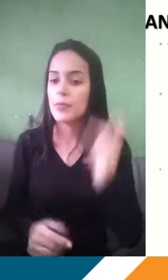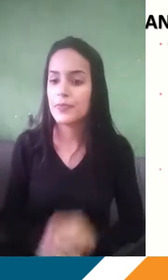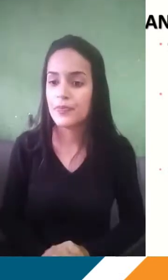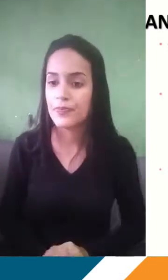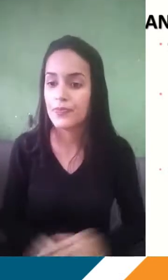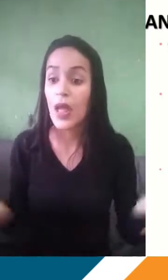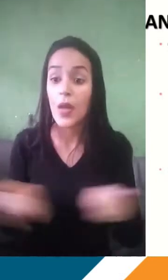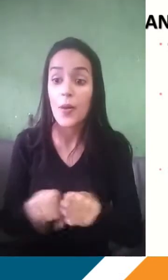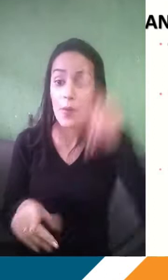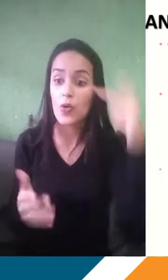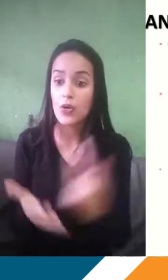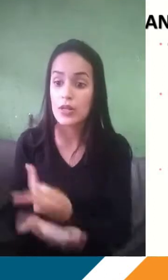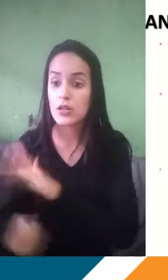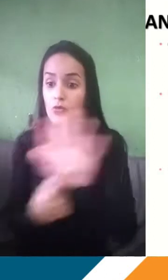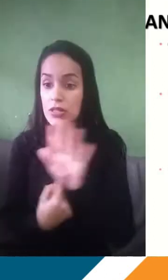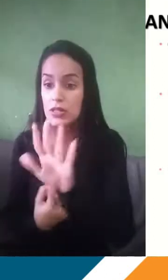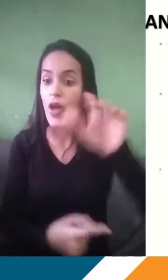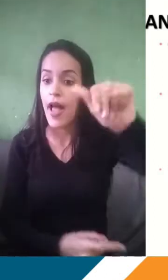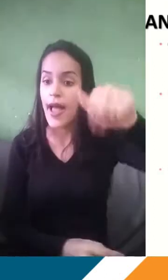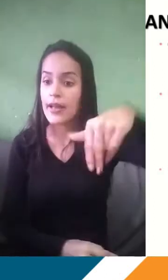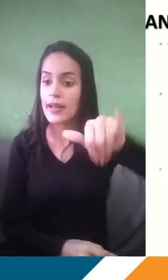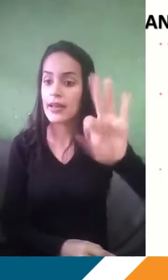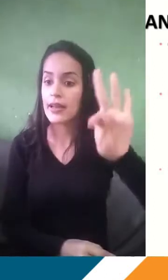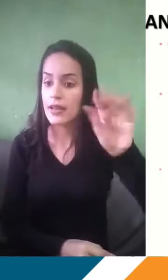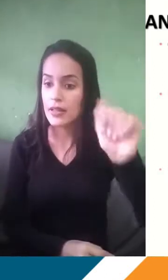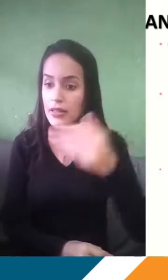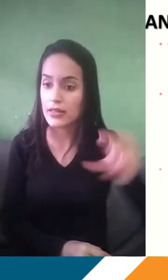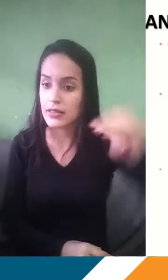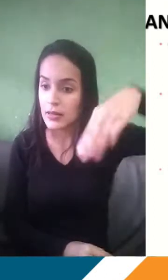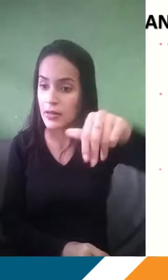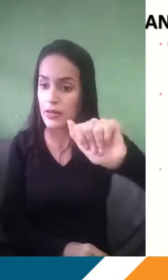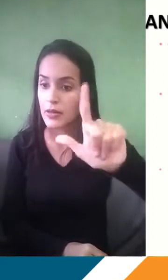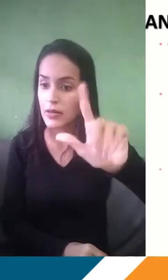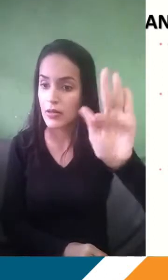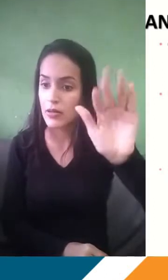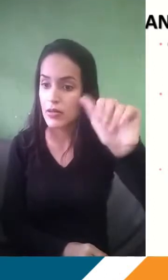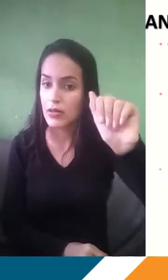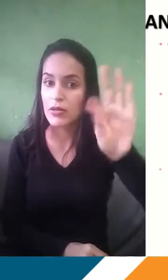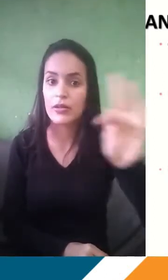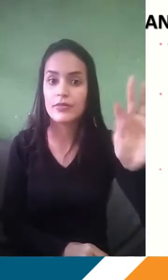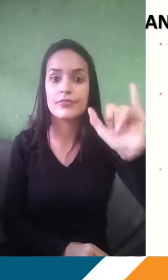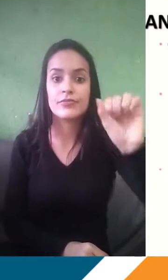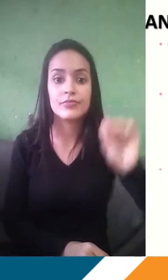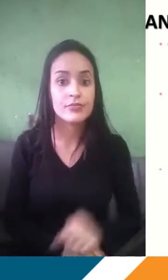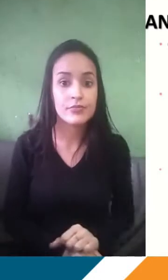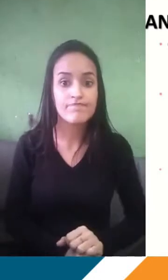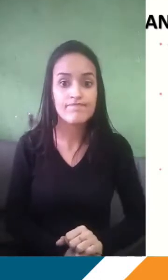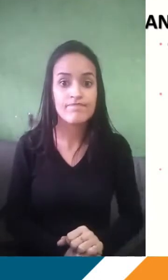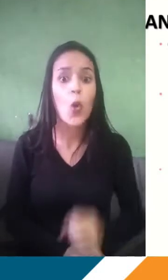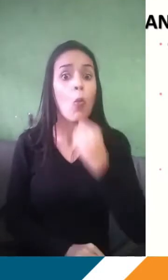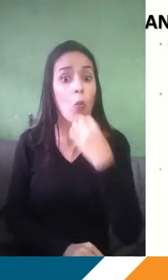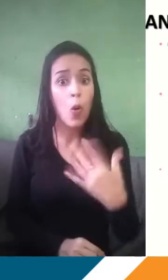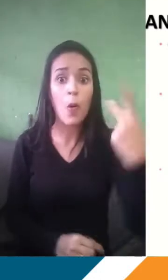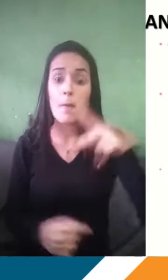ele serviu de parâmetro, ele serviu para medir a opinião pública sobre as novas tendências. Monteiro